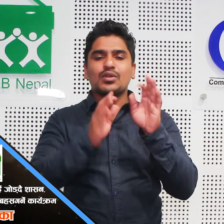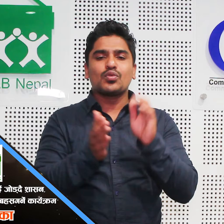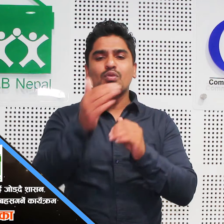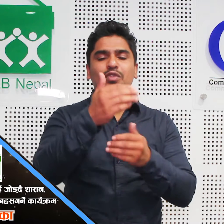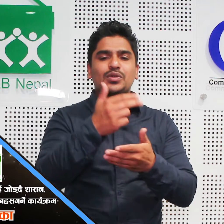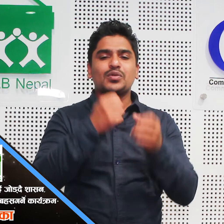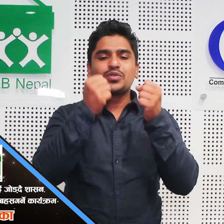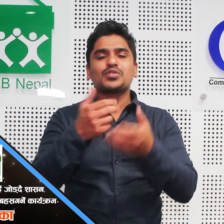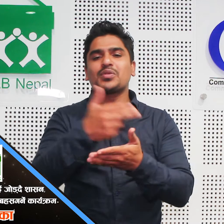चौतारो.